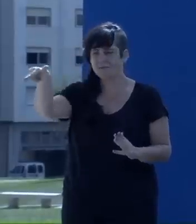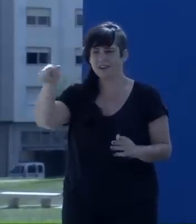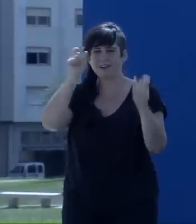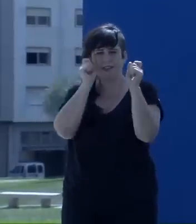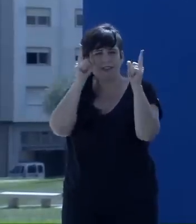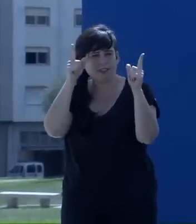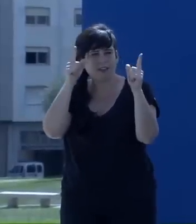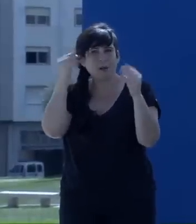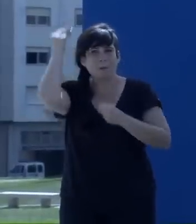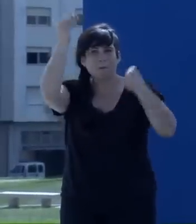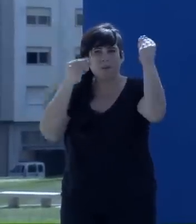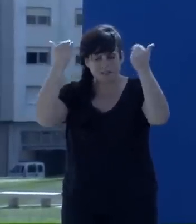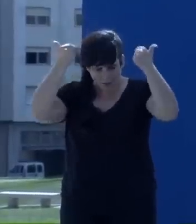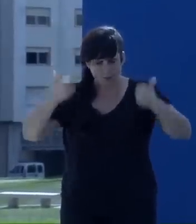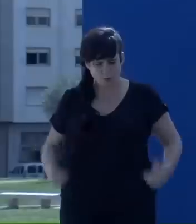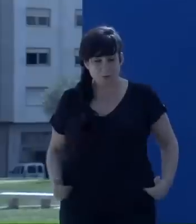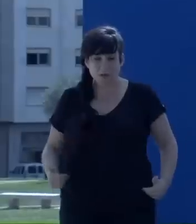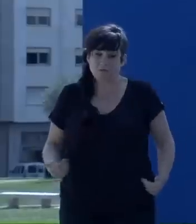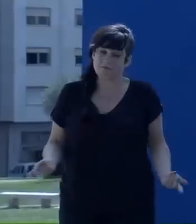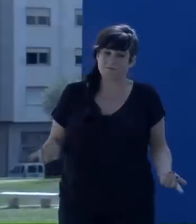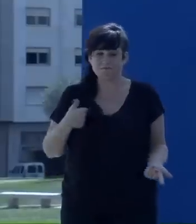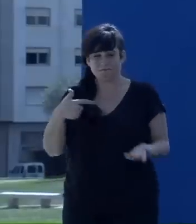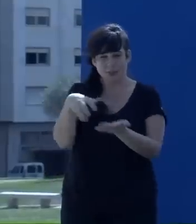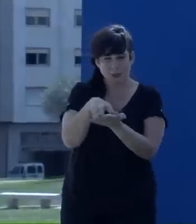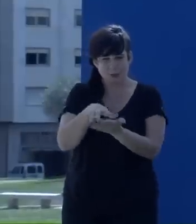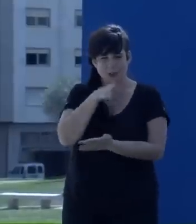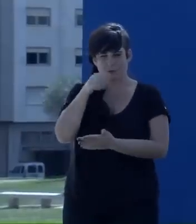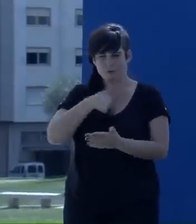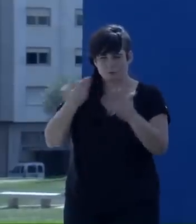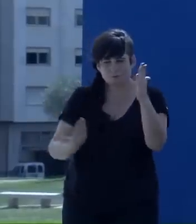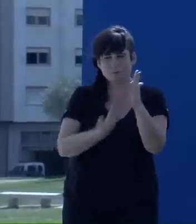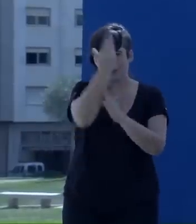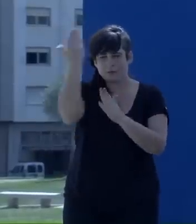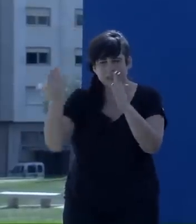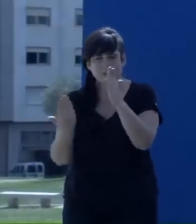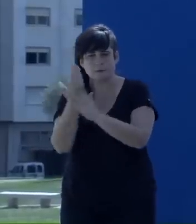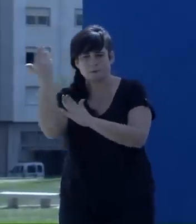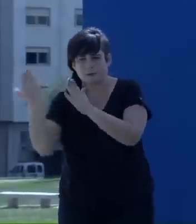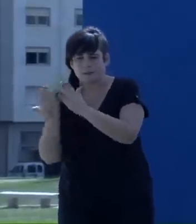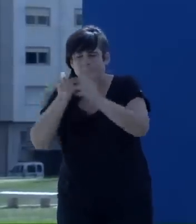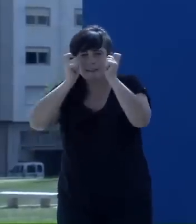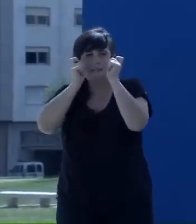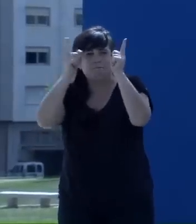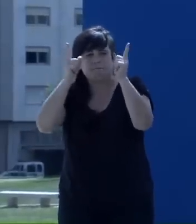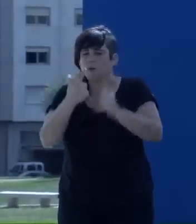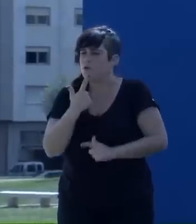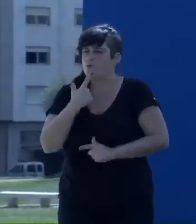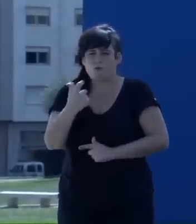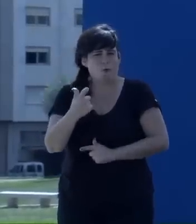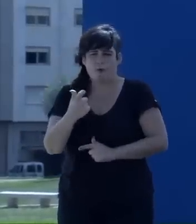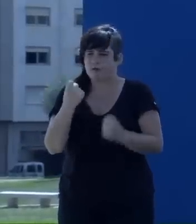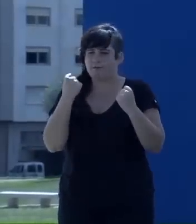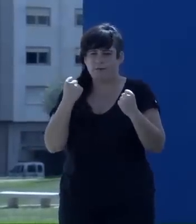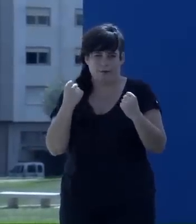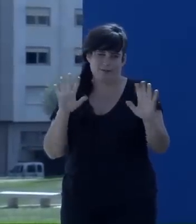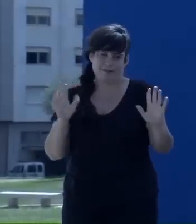inconscientemente pensando en min, porque polas mañás cóstame moitísimo despertar do meu sono. Confío en que vos